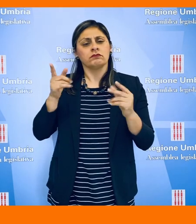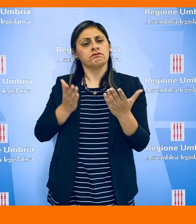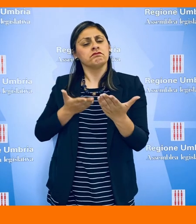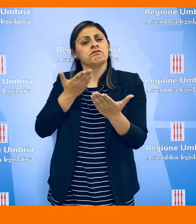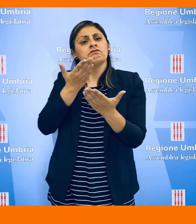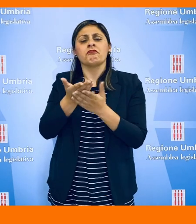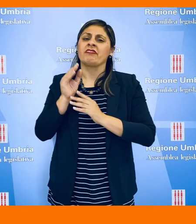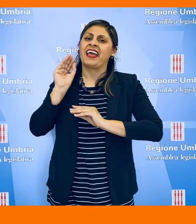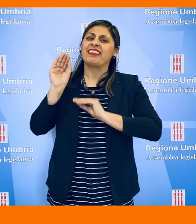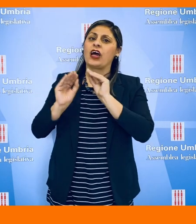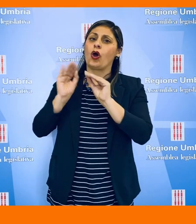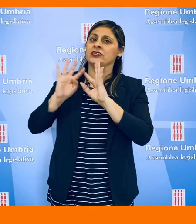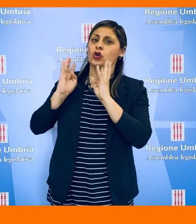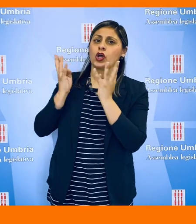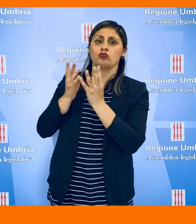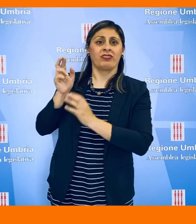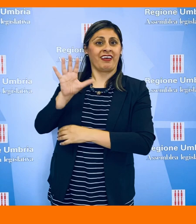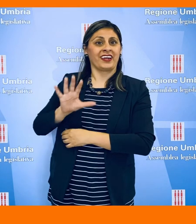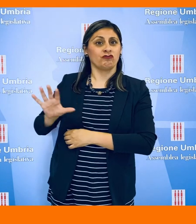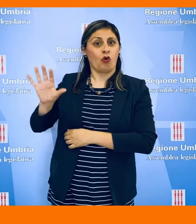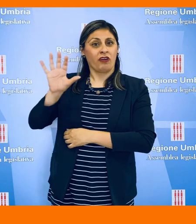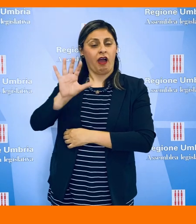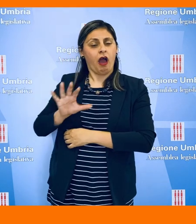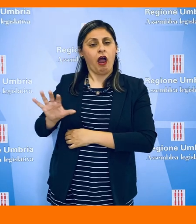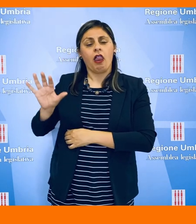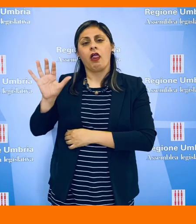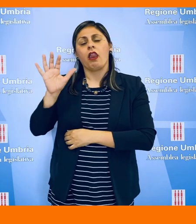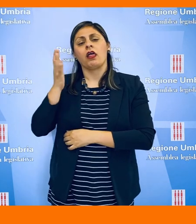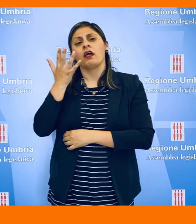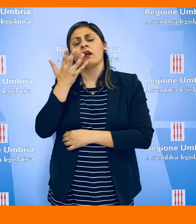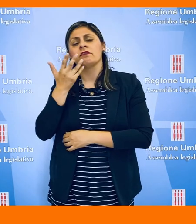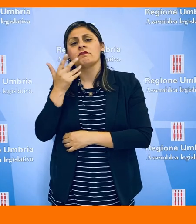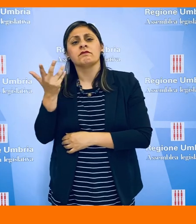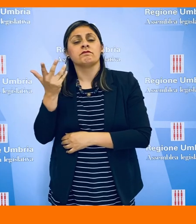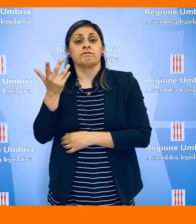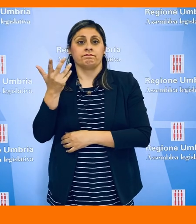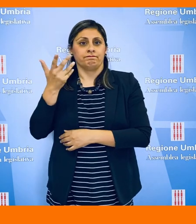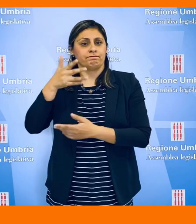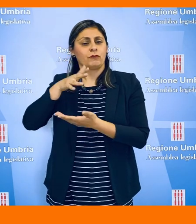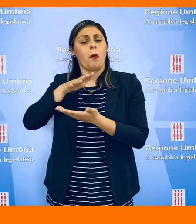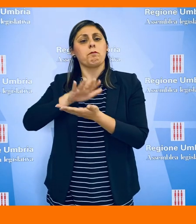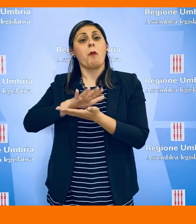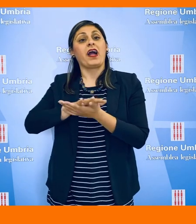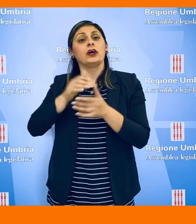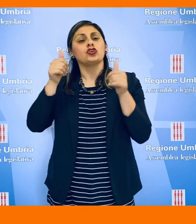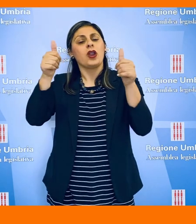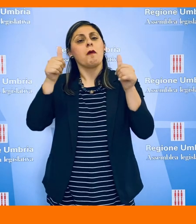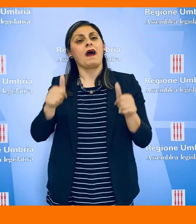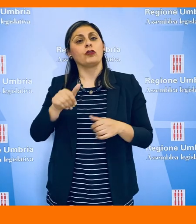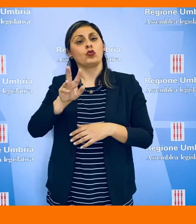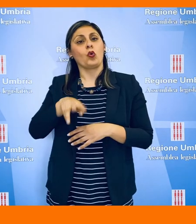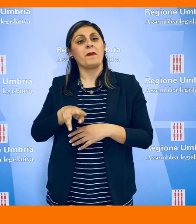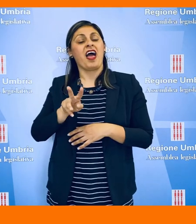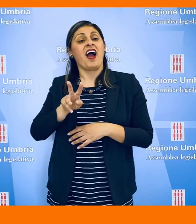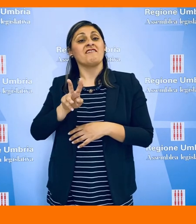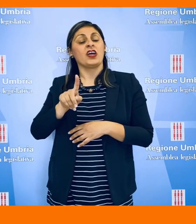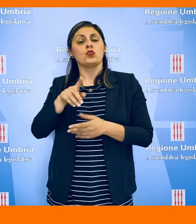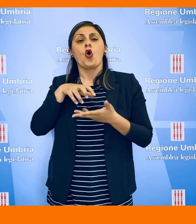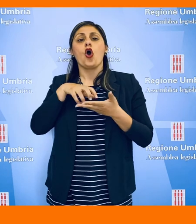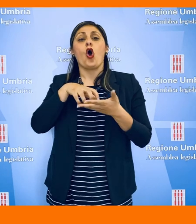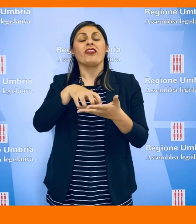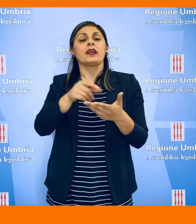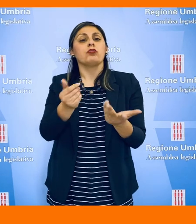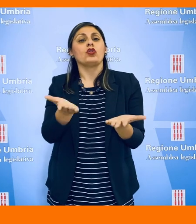Democratico, Simona Meloni, ha presentato un'interrogazione alla Giunta regionale per accelerare nella pubblicazione dei